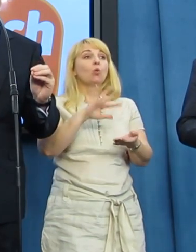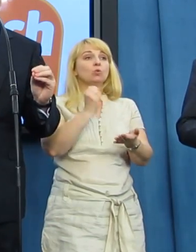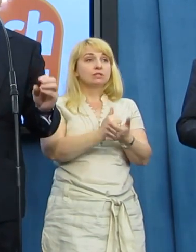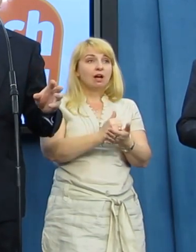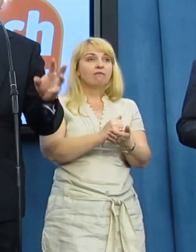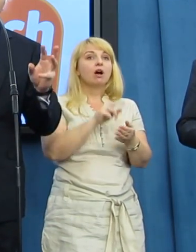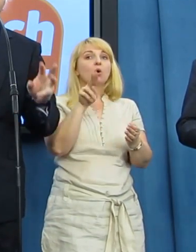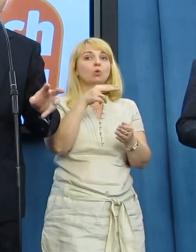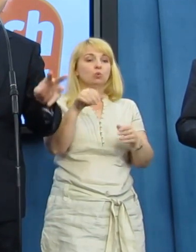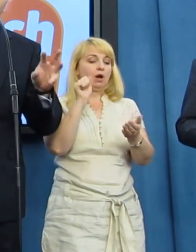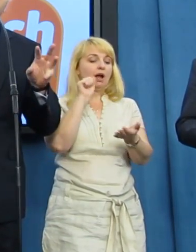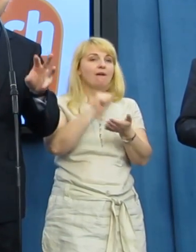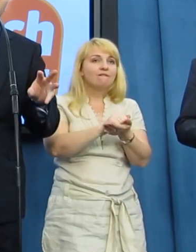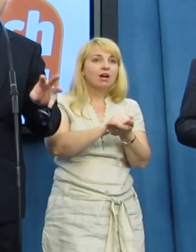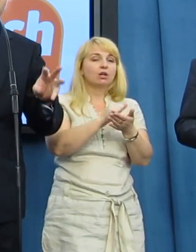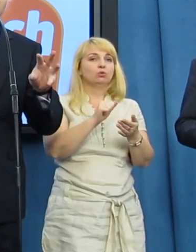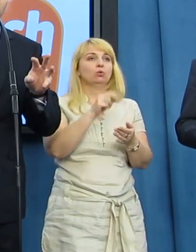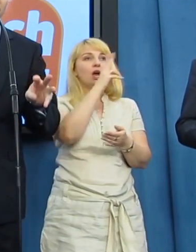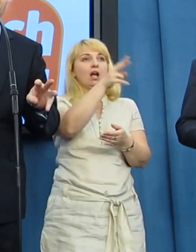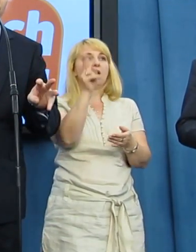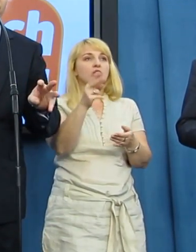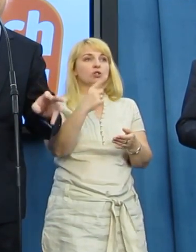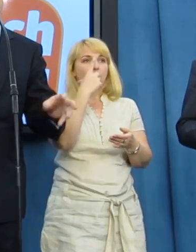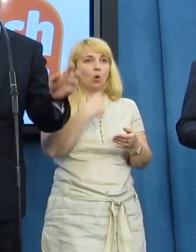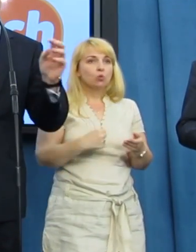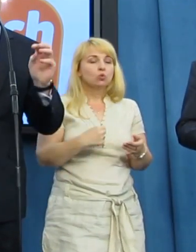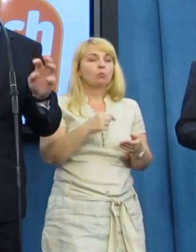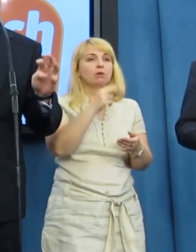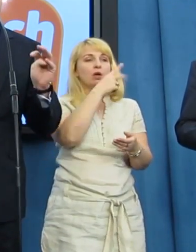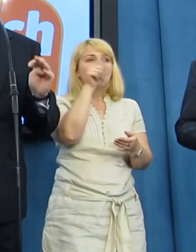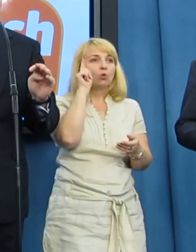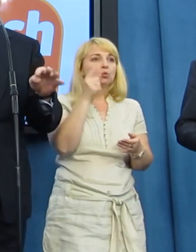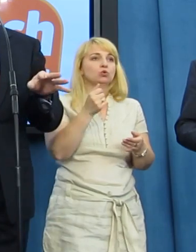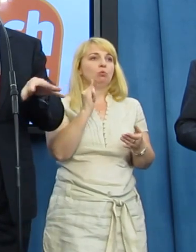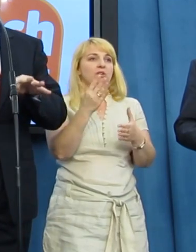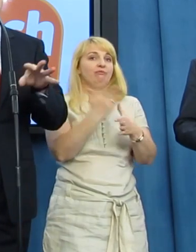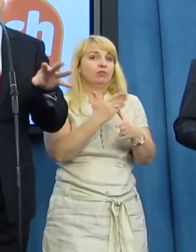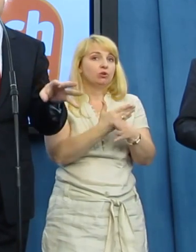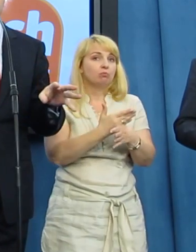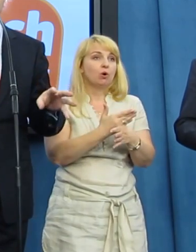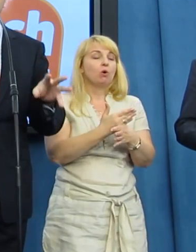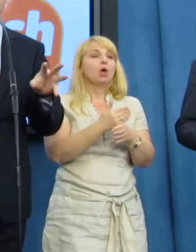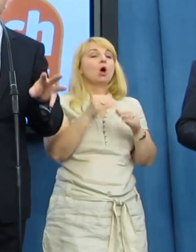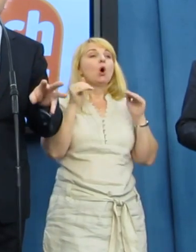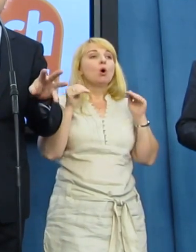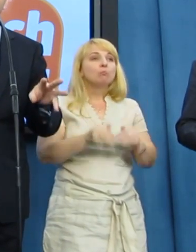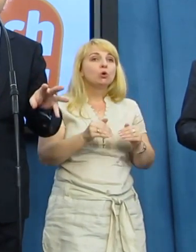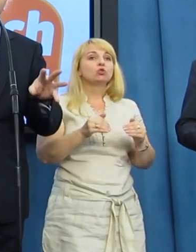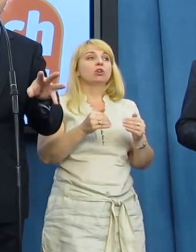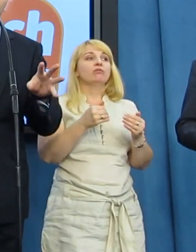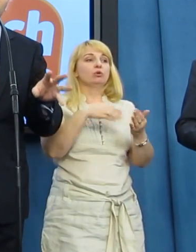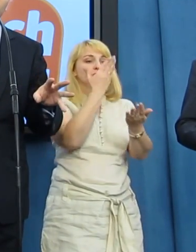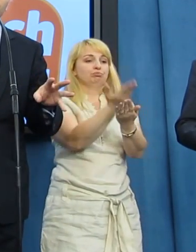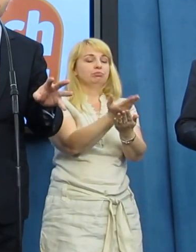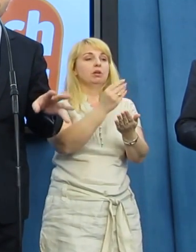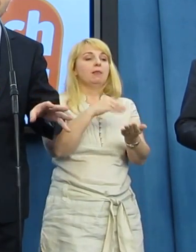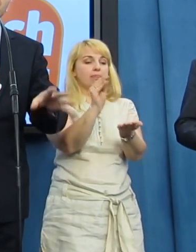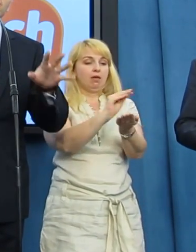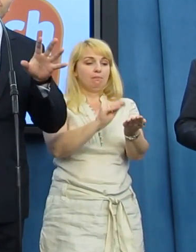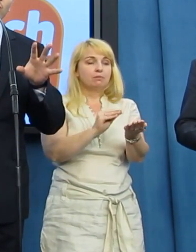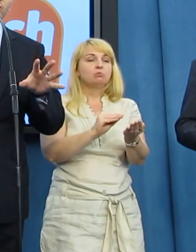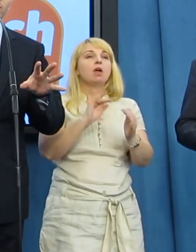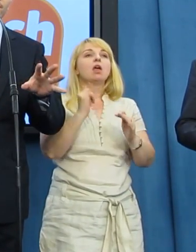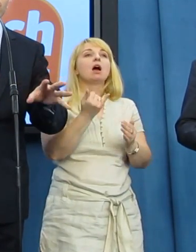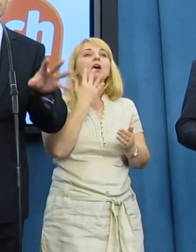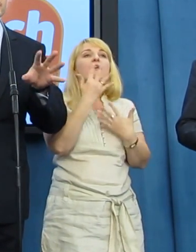to, że tenże przedsiębiorca będzie miał prawo napisać, przedłożyć na piśmie własną interpretację danego przepisu